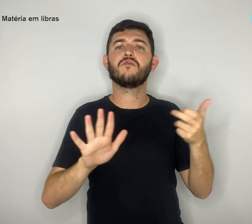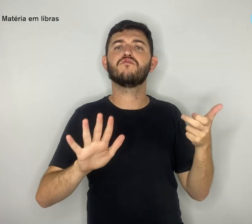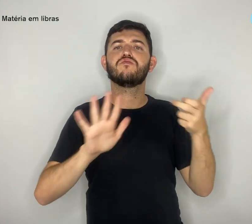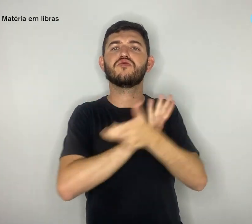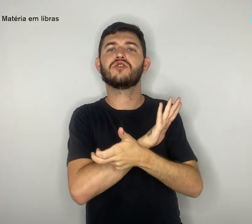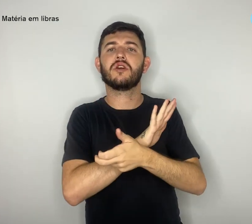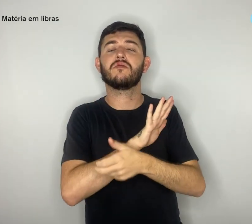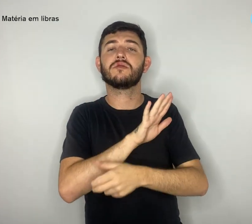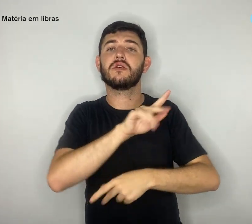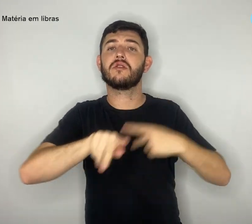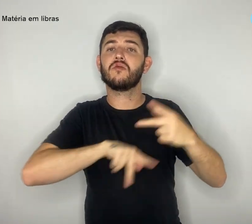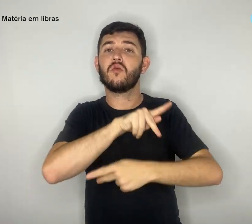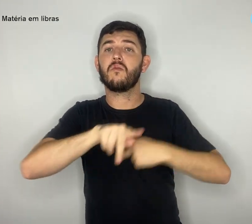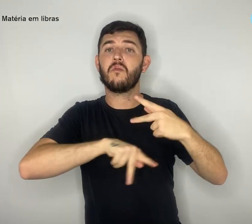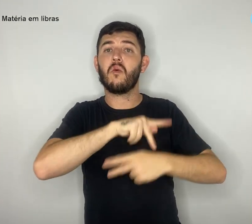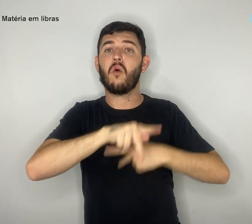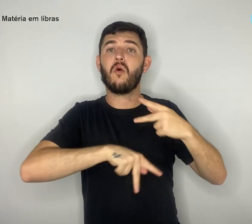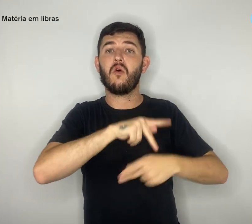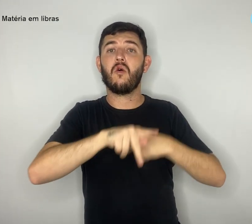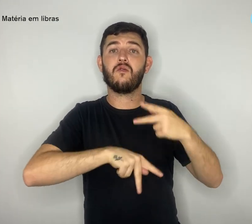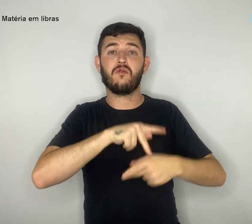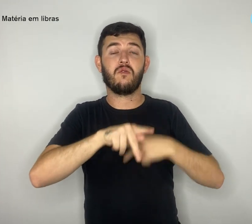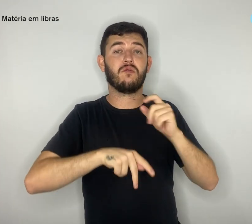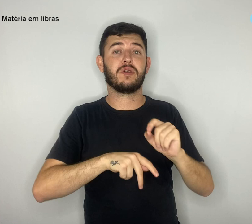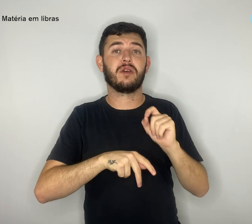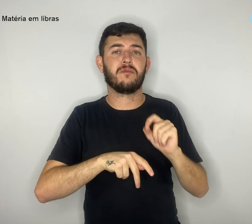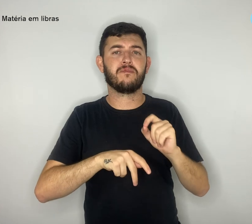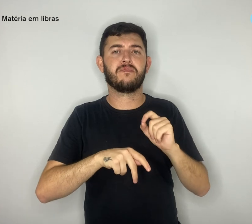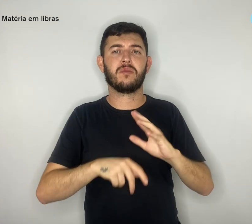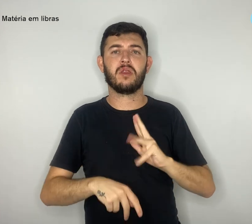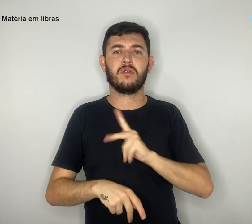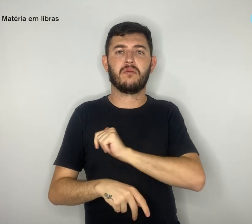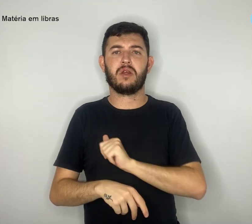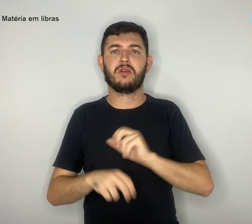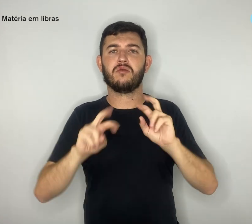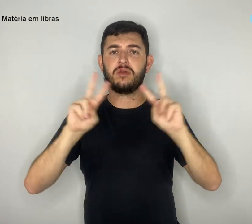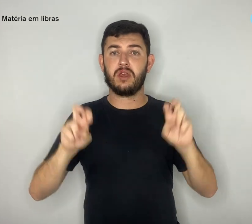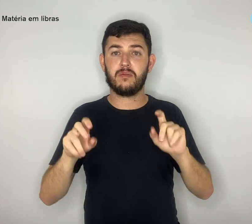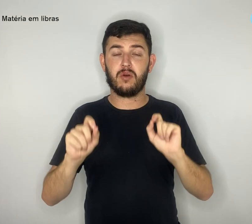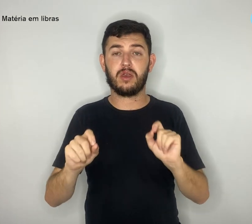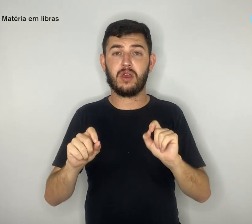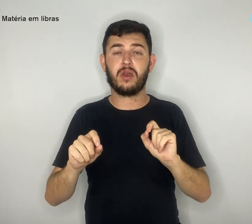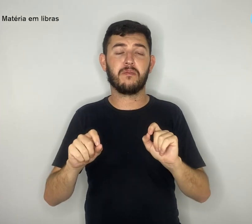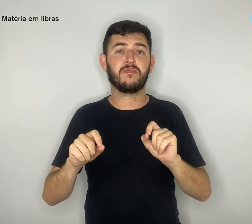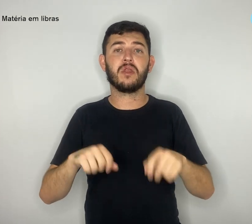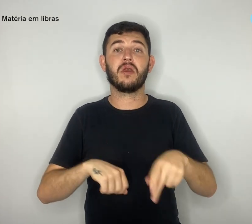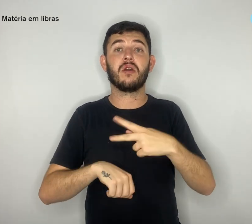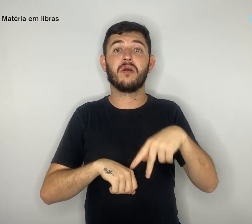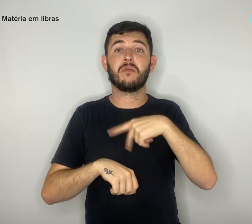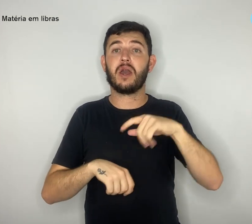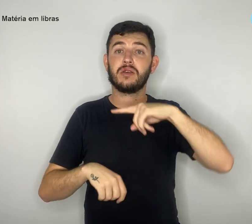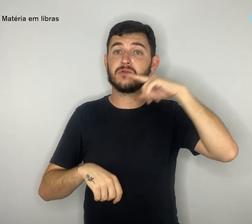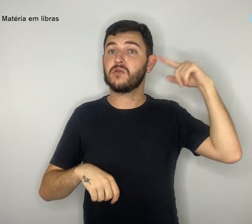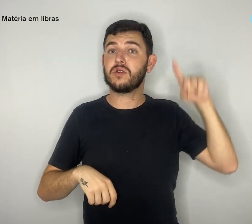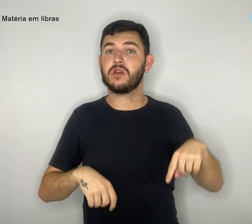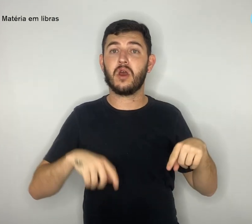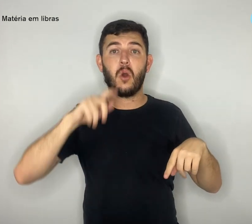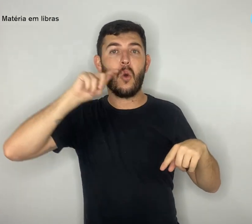povo palestino a guerra da Ucrânia e a agressão contra a Rússia, como parte dessa cruzada